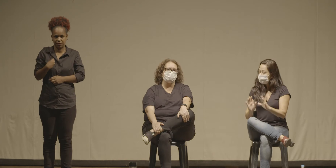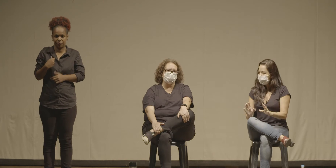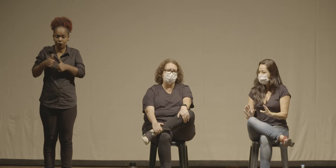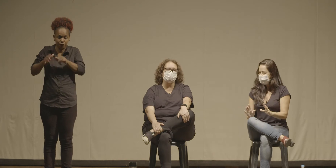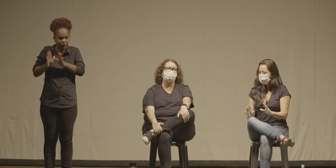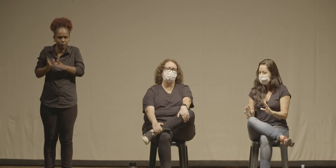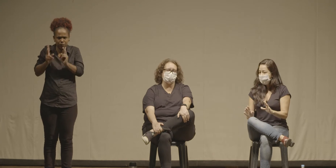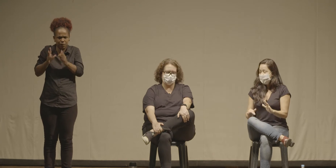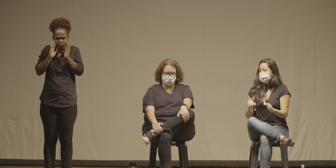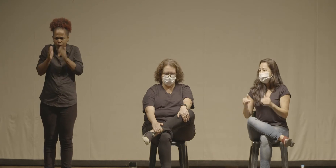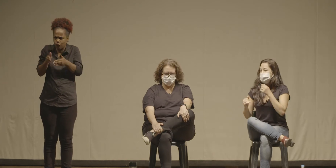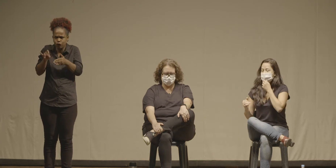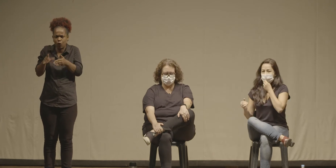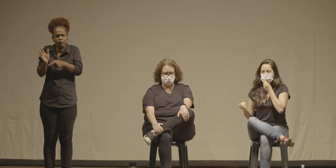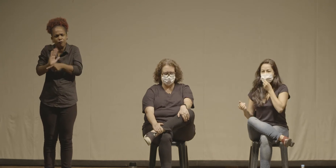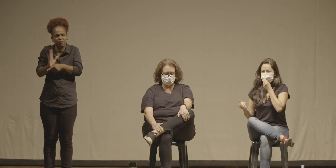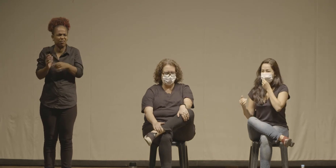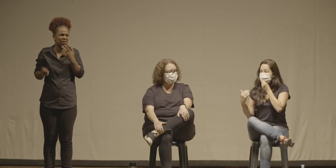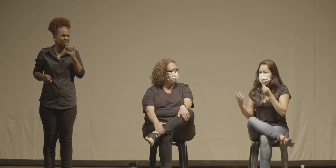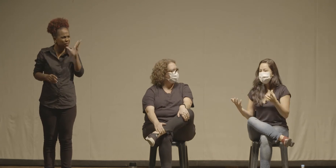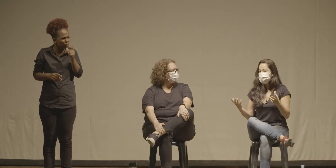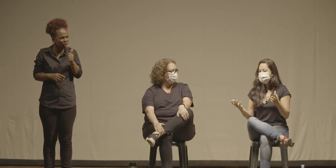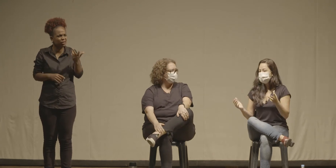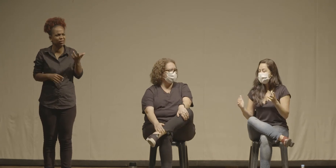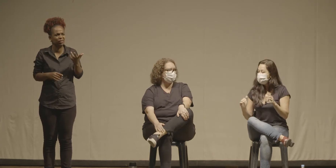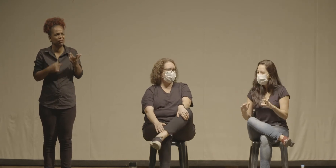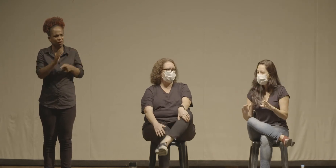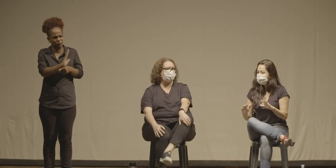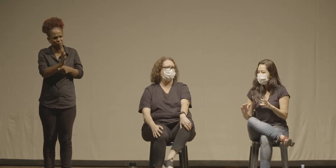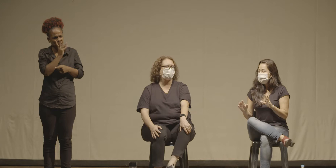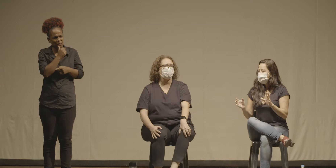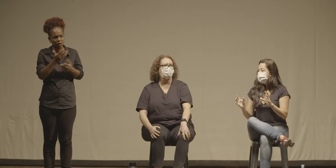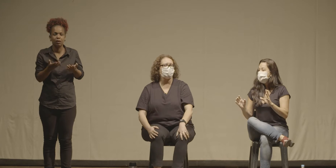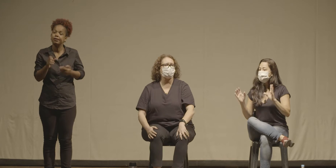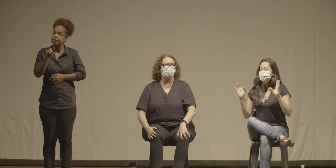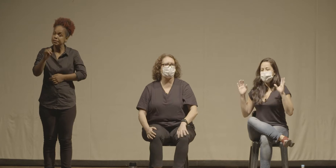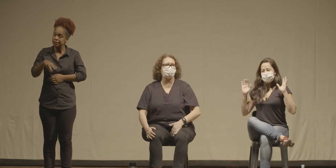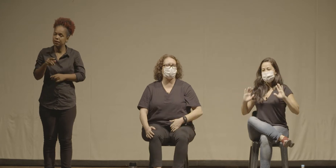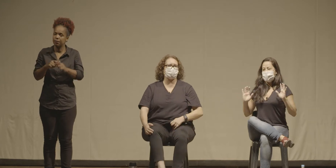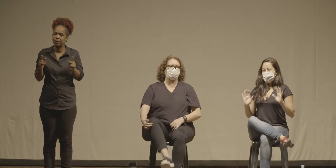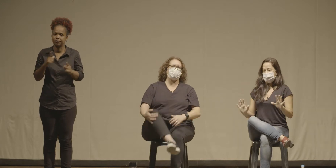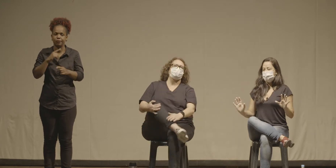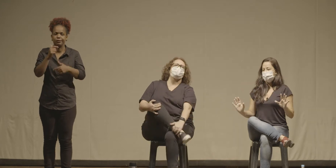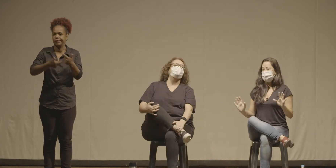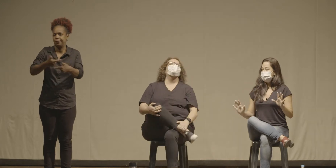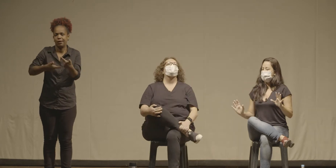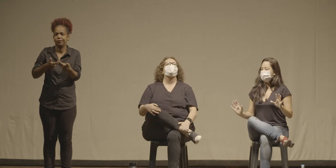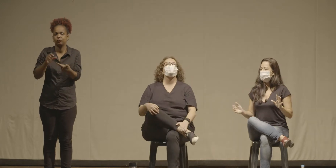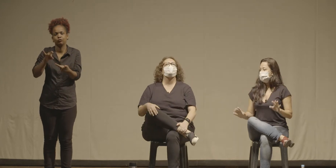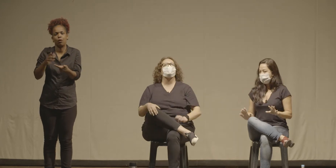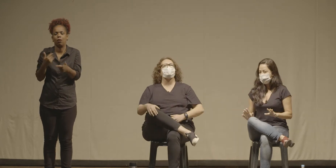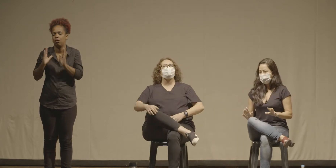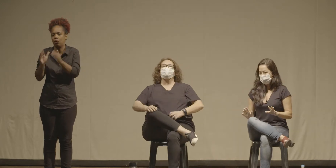ficou em função do filme. Porque fala assim, nossa, demora muito para fazer um filme. Demora. Mas você também não fica trabalhando em